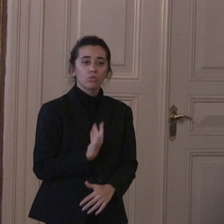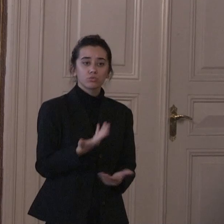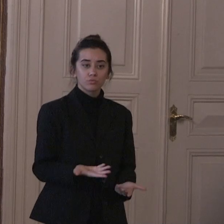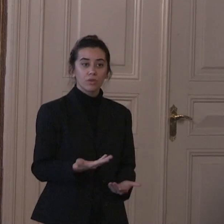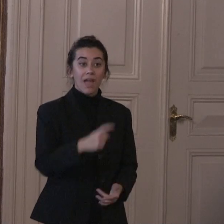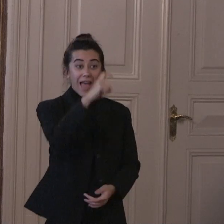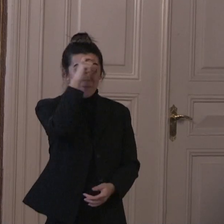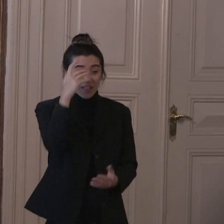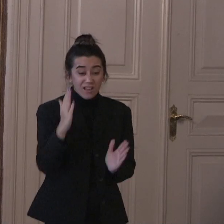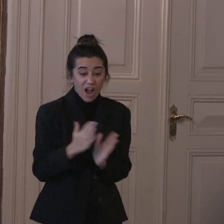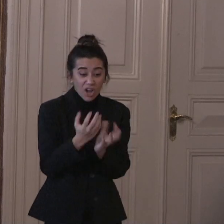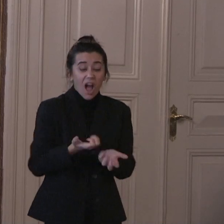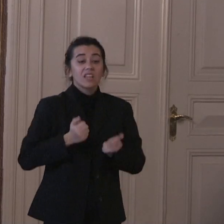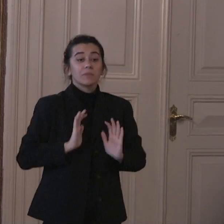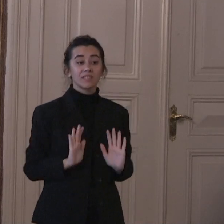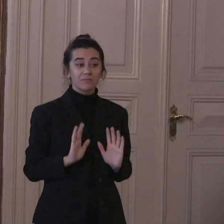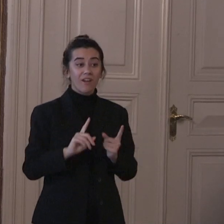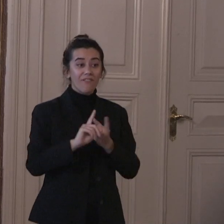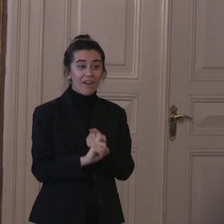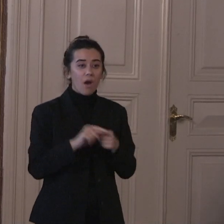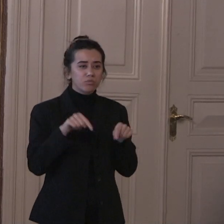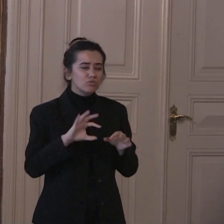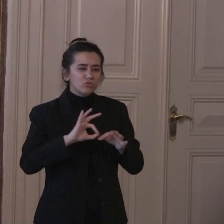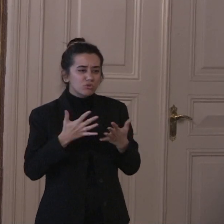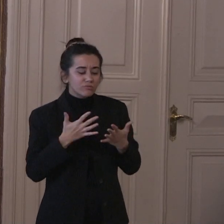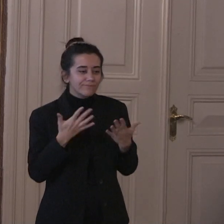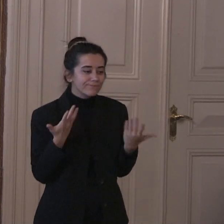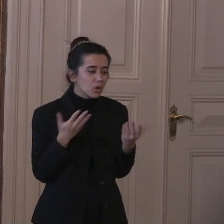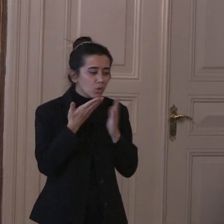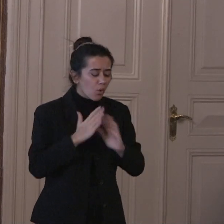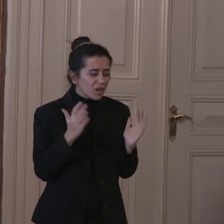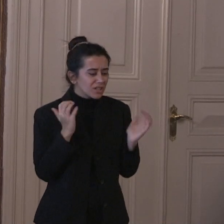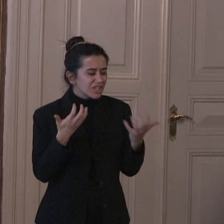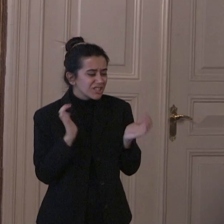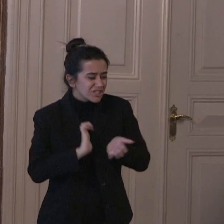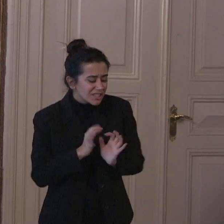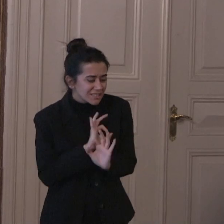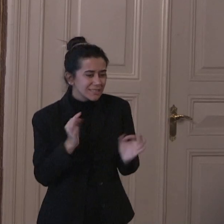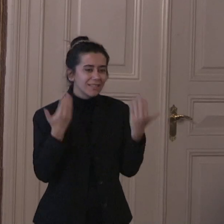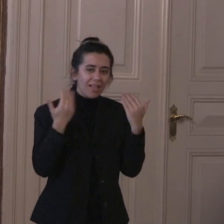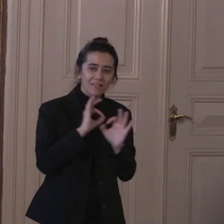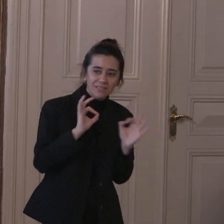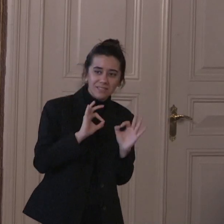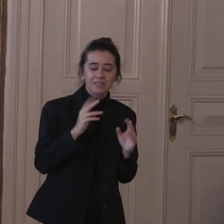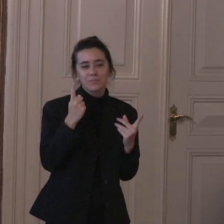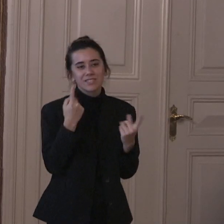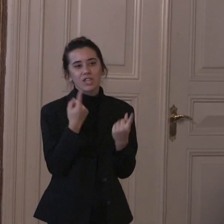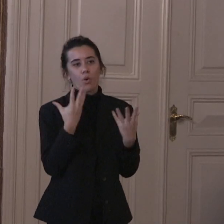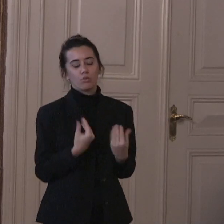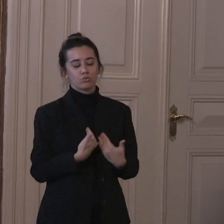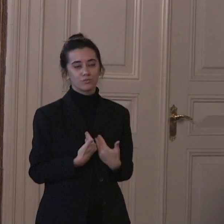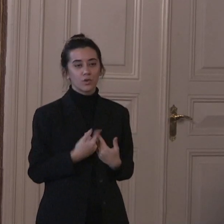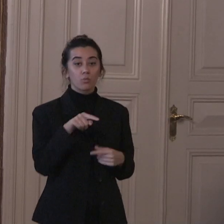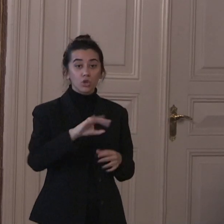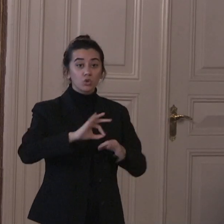karşılığını alamadım ve böyle çok çözümsüz, çaresiz hissettiğim bir dönemdeyim. Buna çözüm olarak